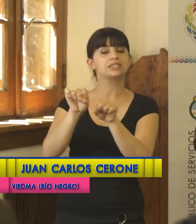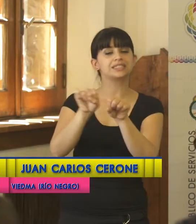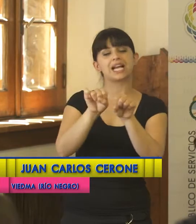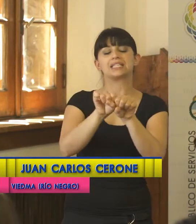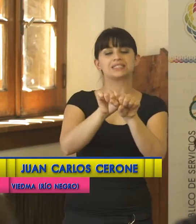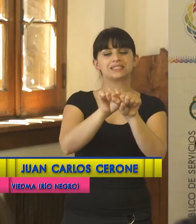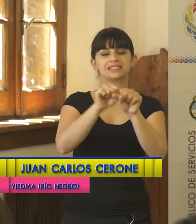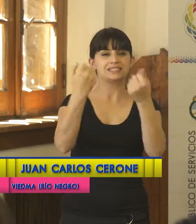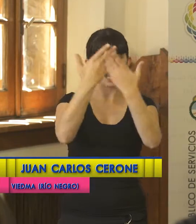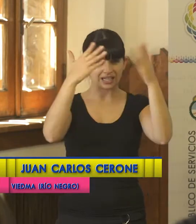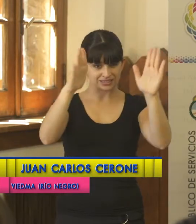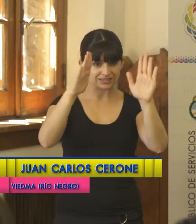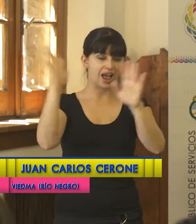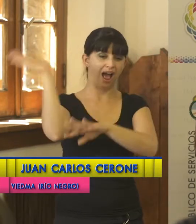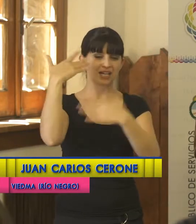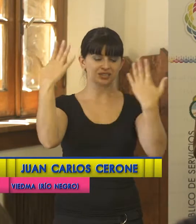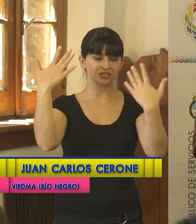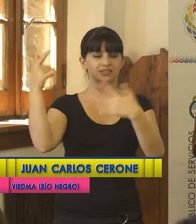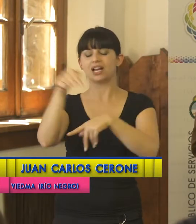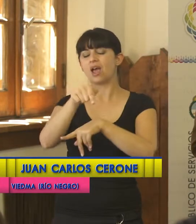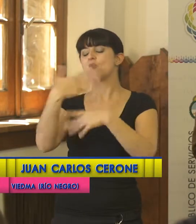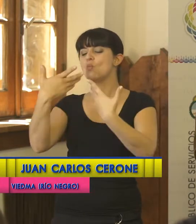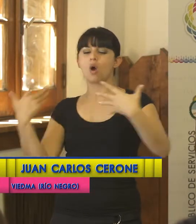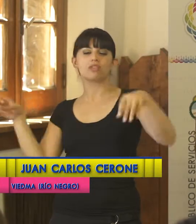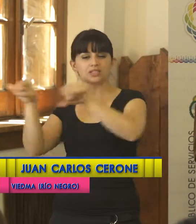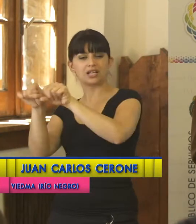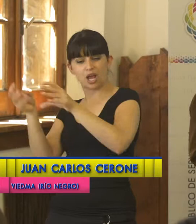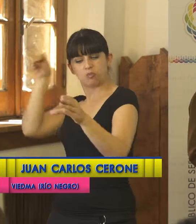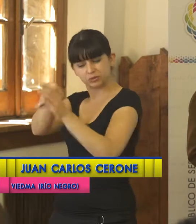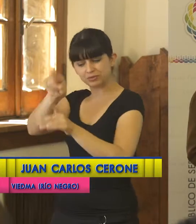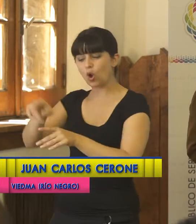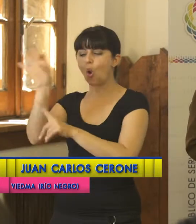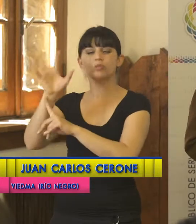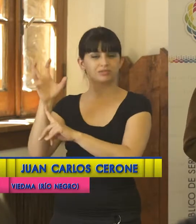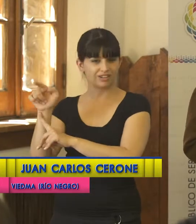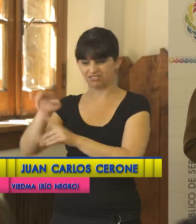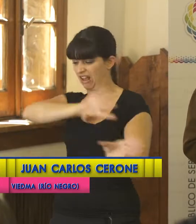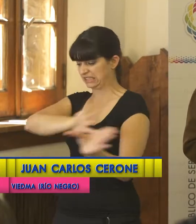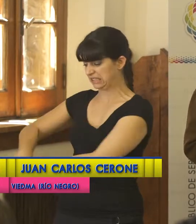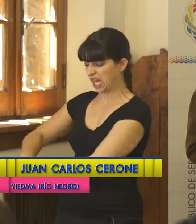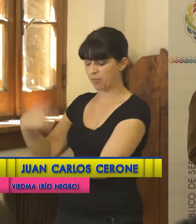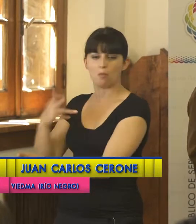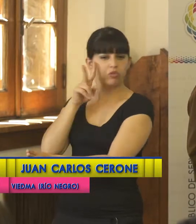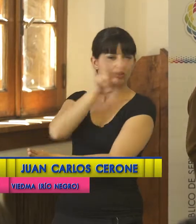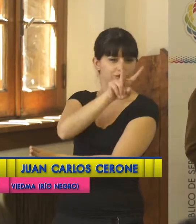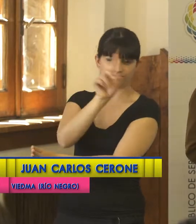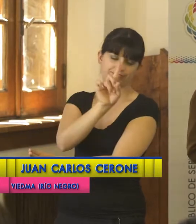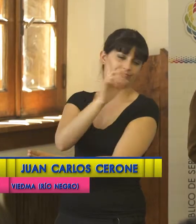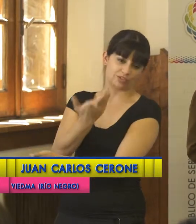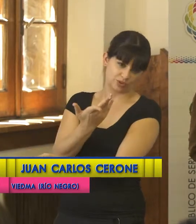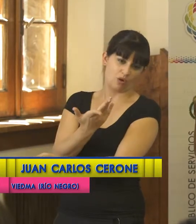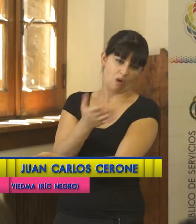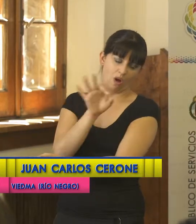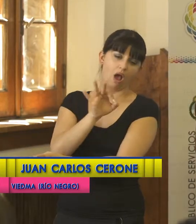especialmente que encuentro ahora va a ser otro local que no tenga que desconectar el cable directv o la misma digital